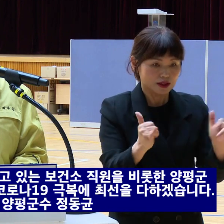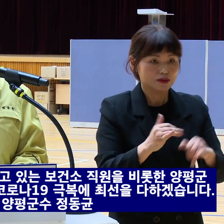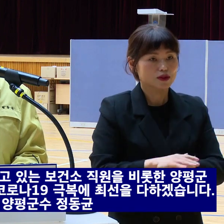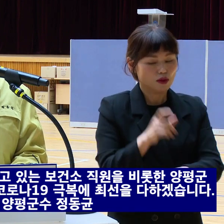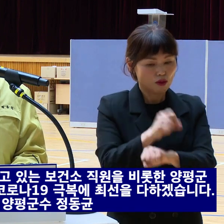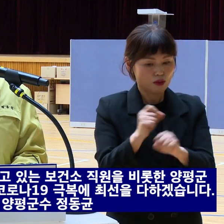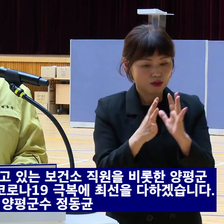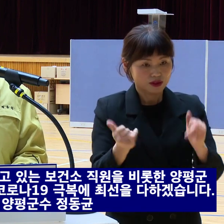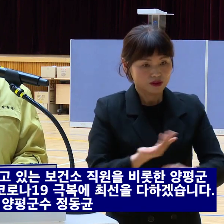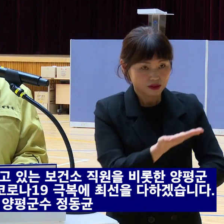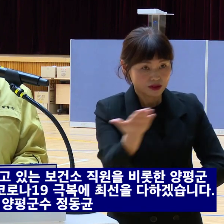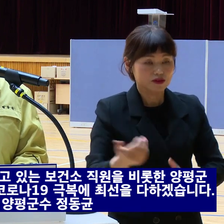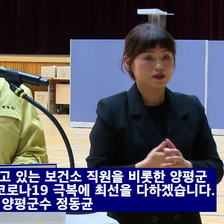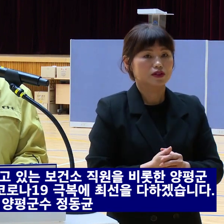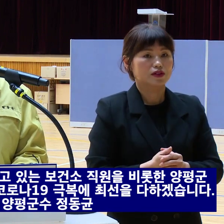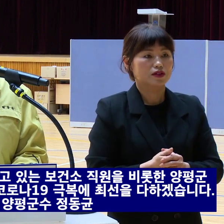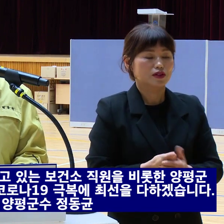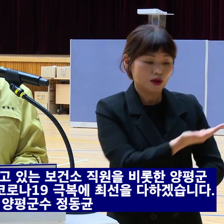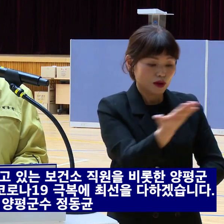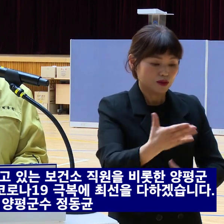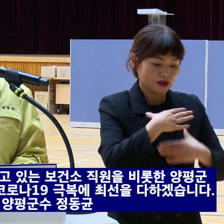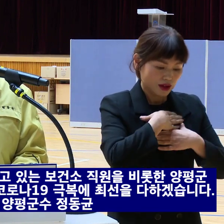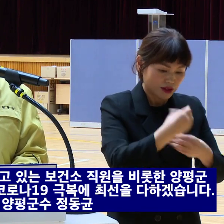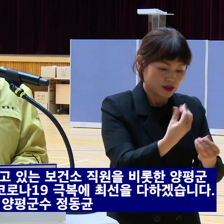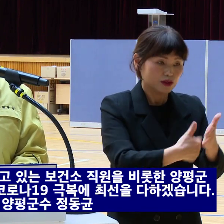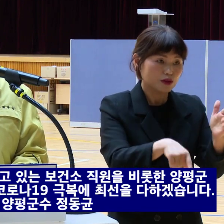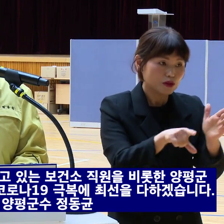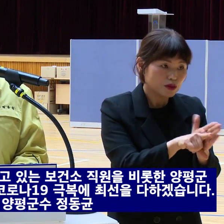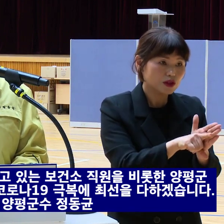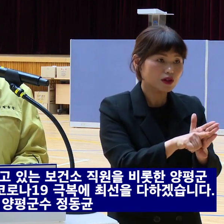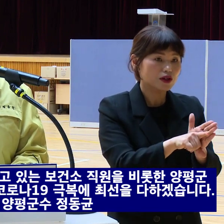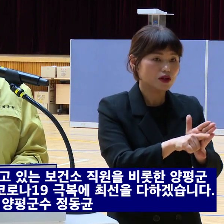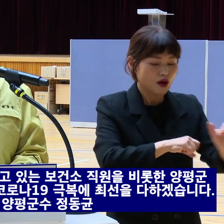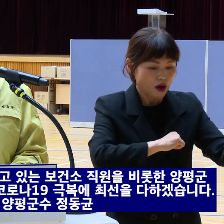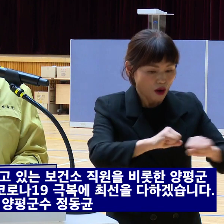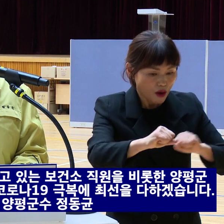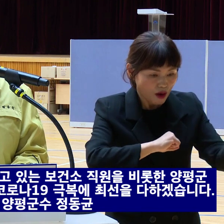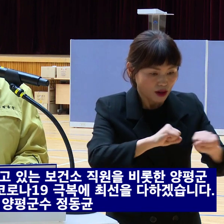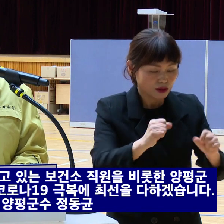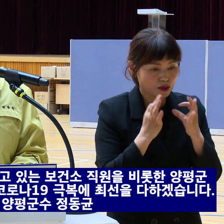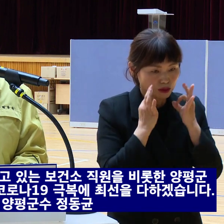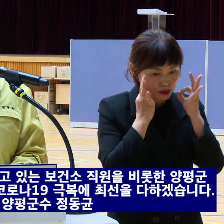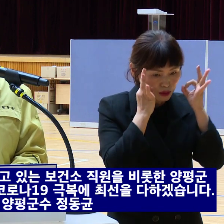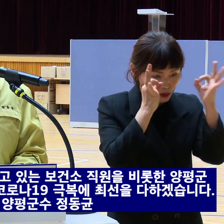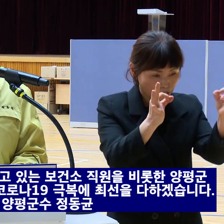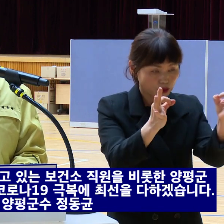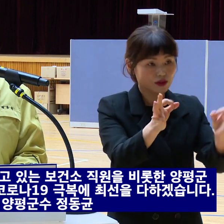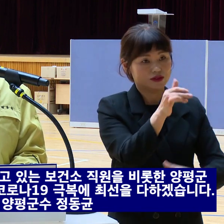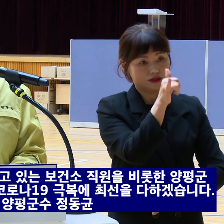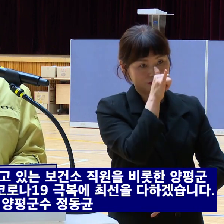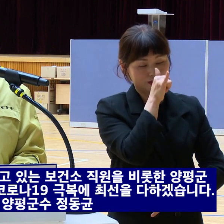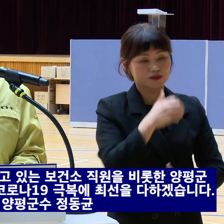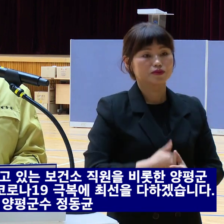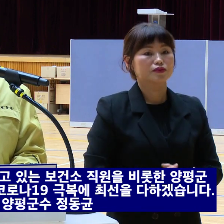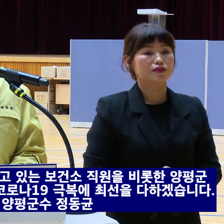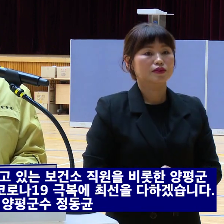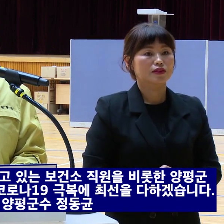역시 국민 안전을 최우선으로 하고 코로나19 극복에 최선을